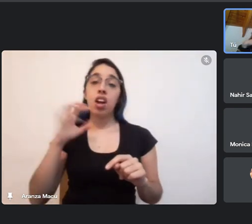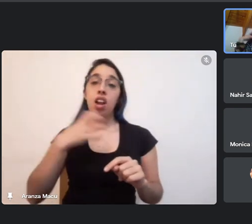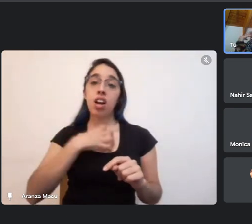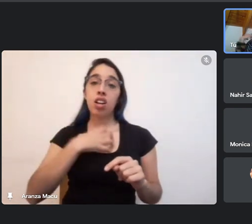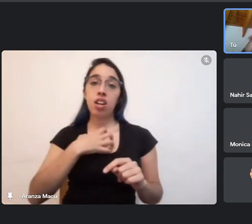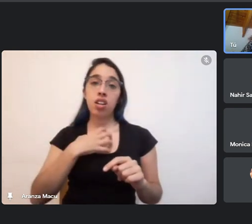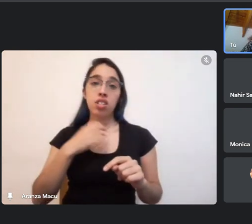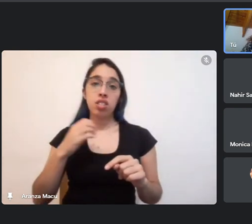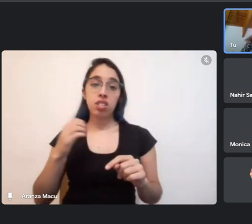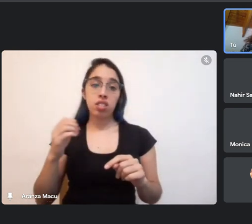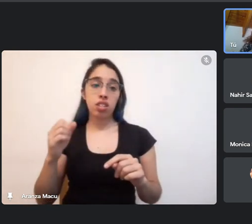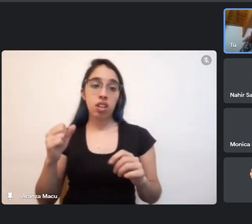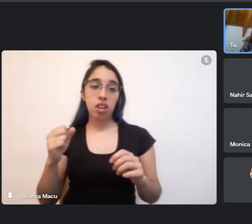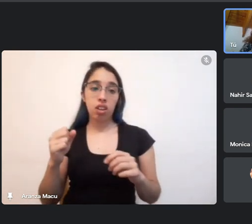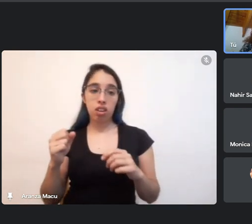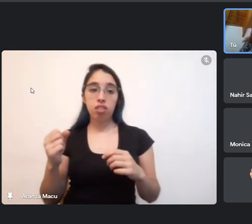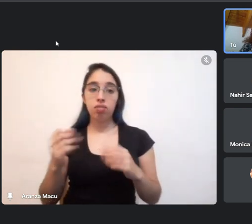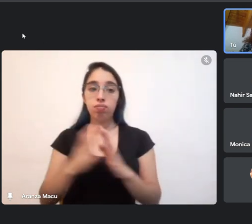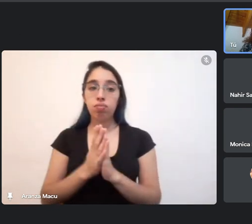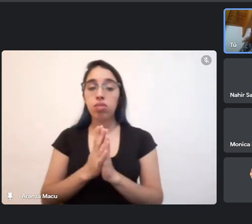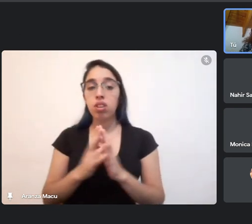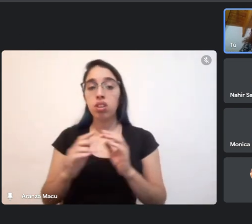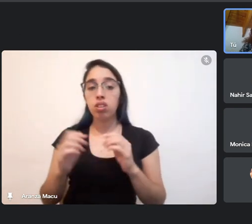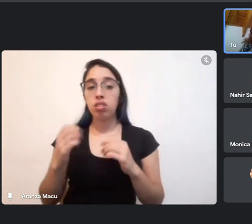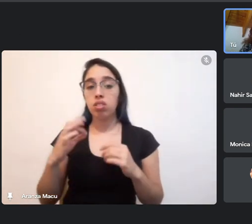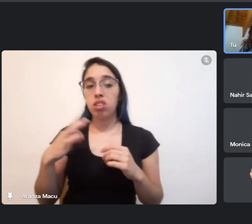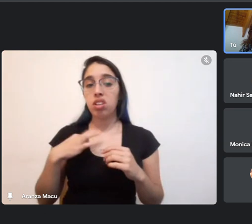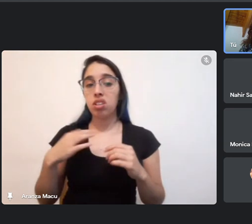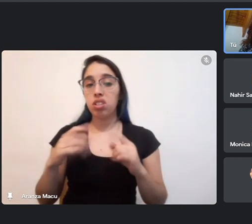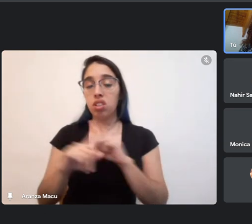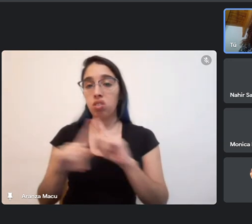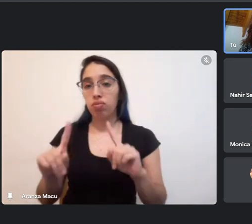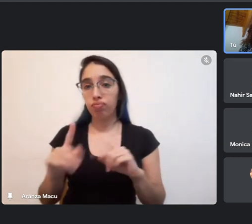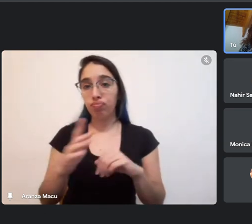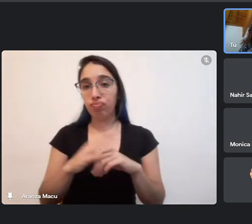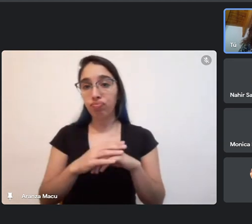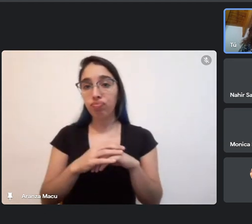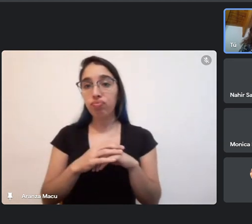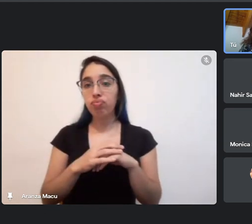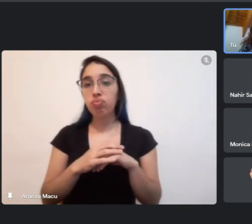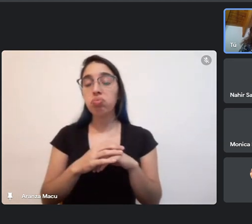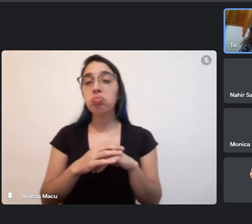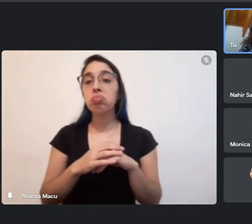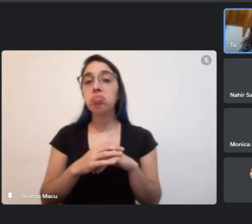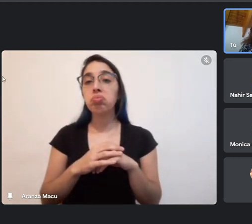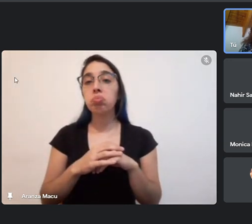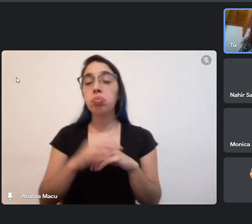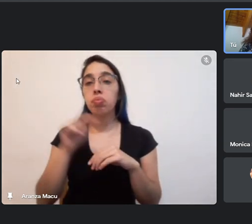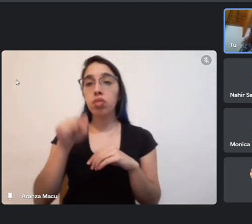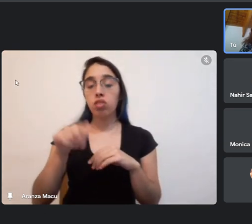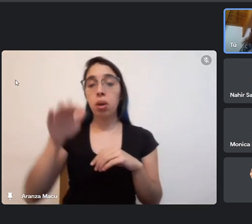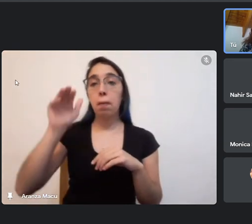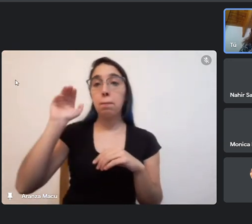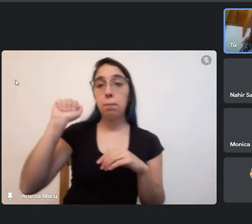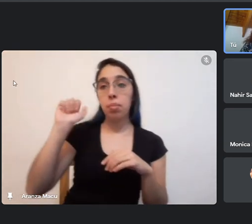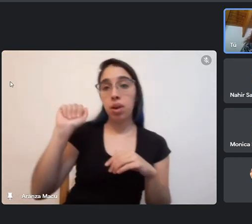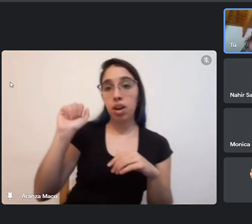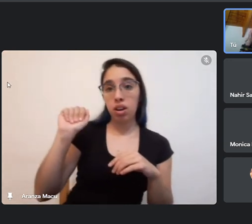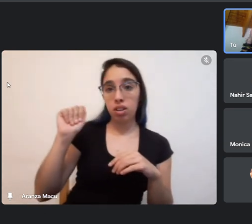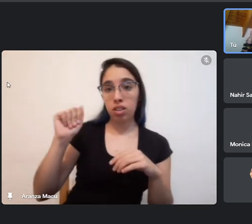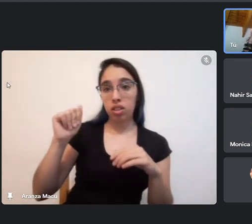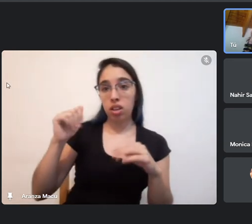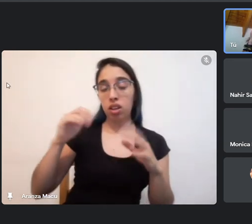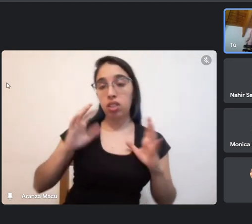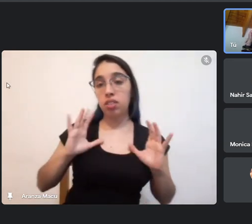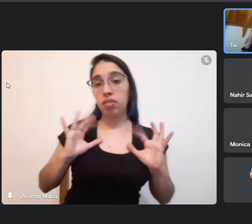permiten que haya clases, ¿sí? Así que la semana que viene, por un lado, el martes es feriado y el jueves es